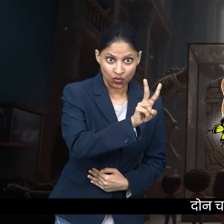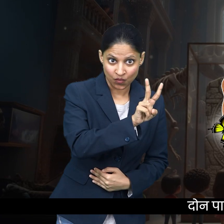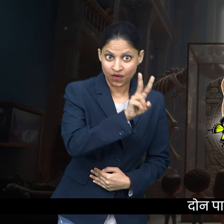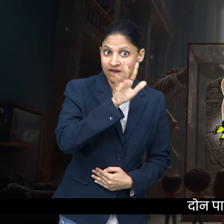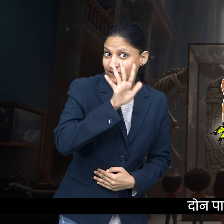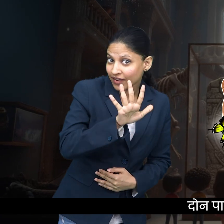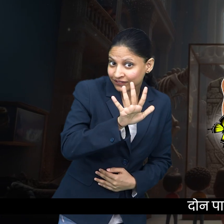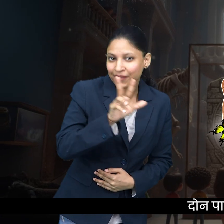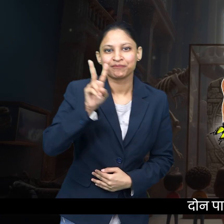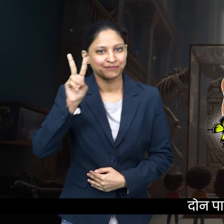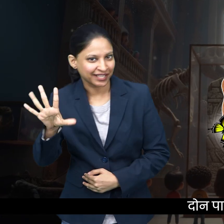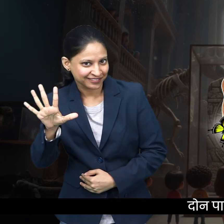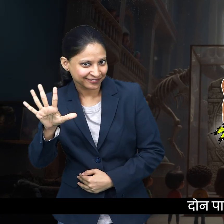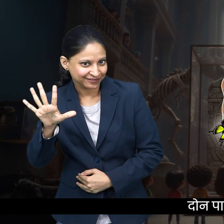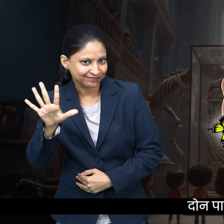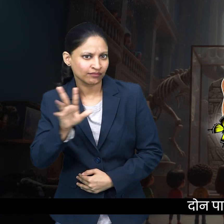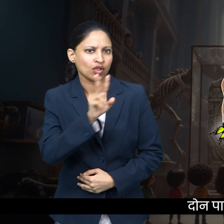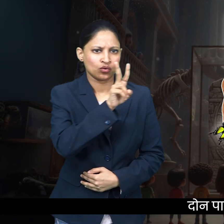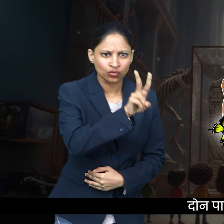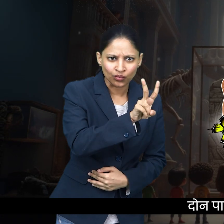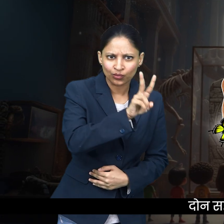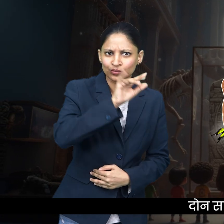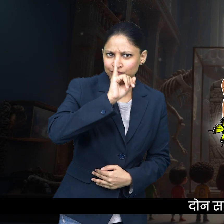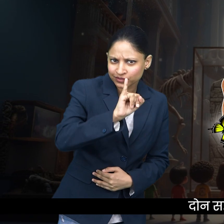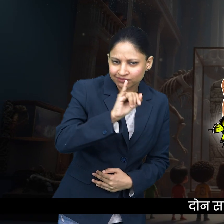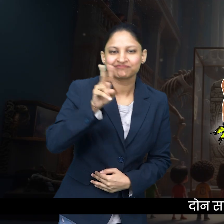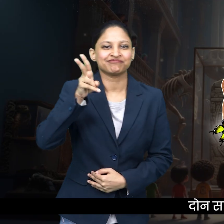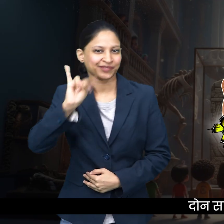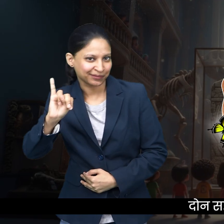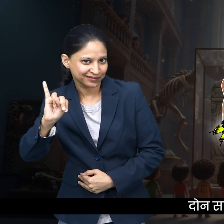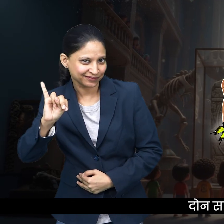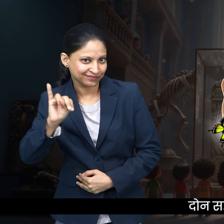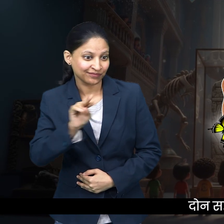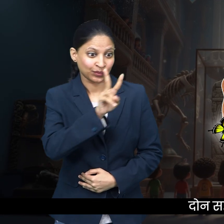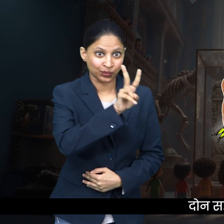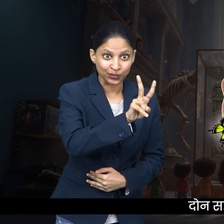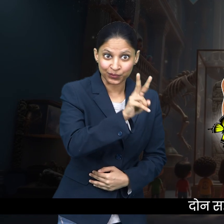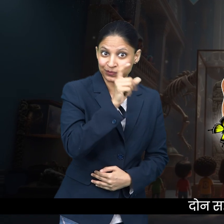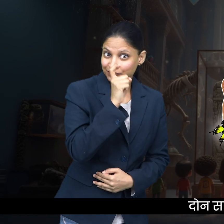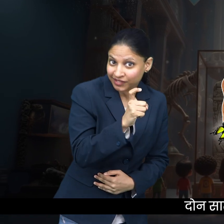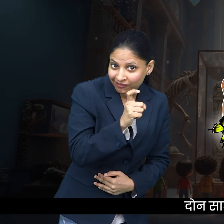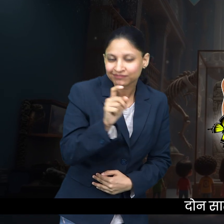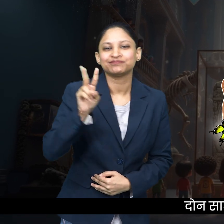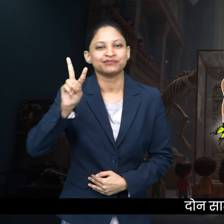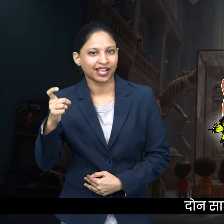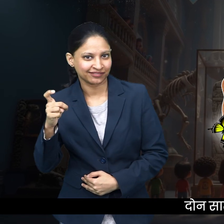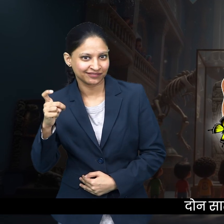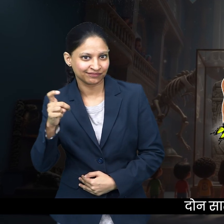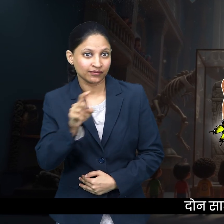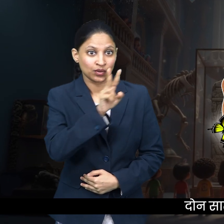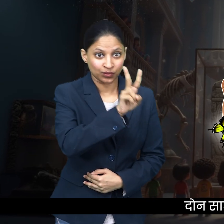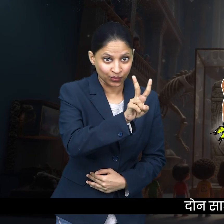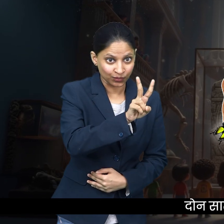24, 2 5 25, 2 6 26, 2